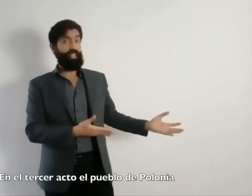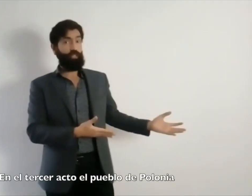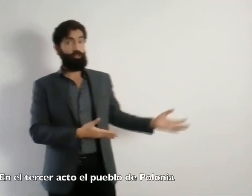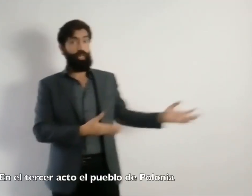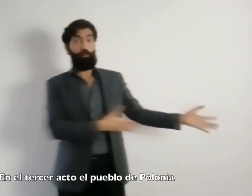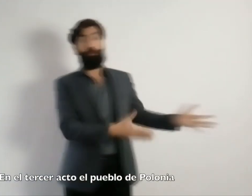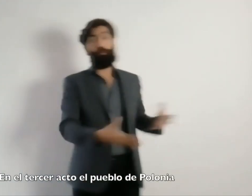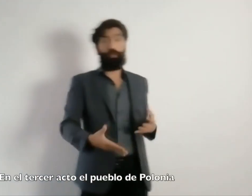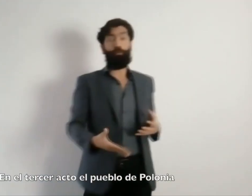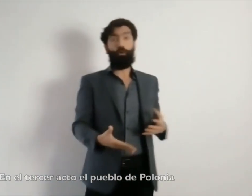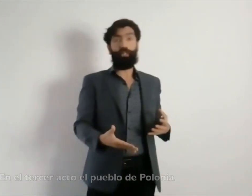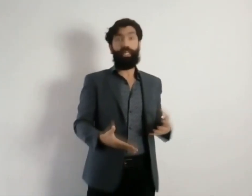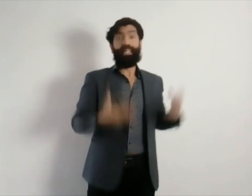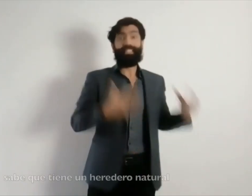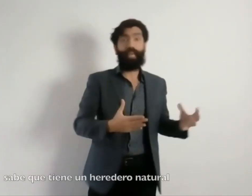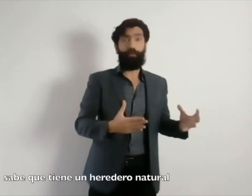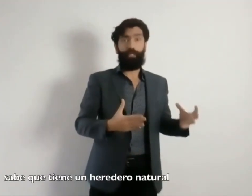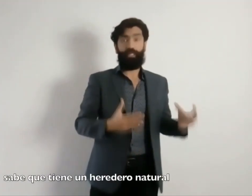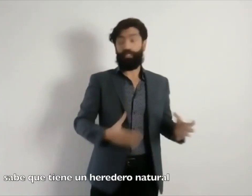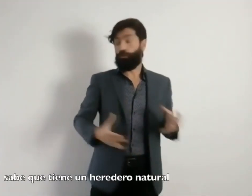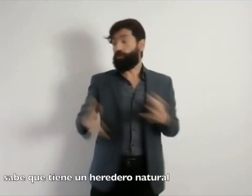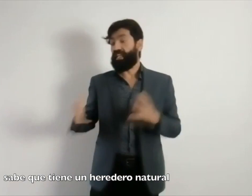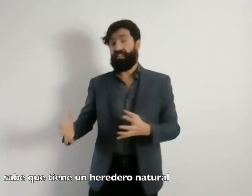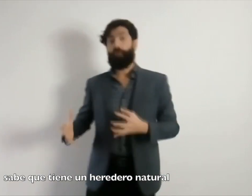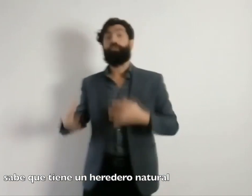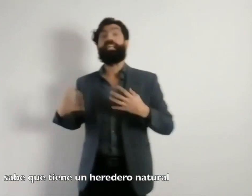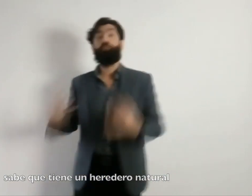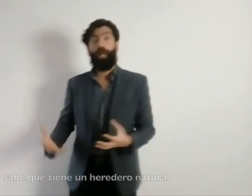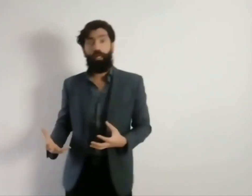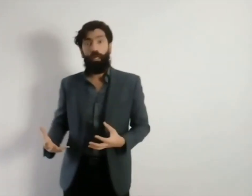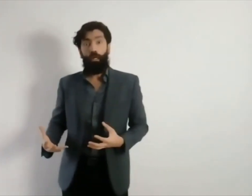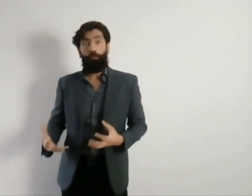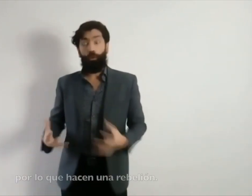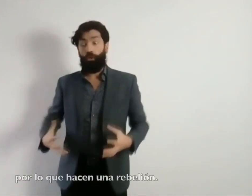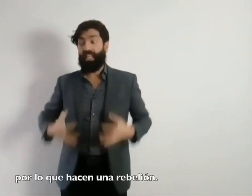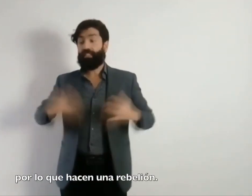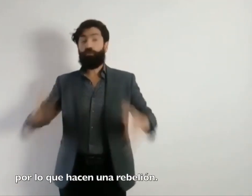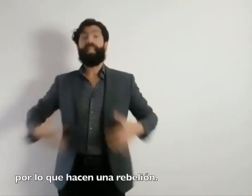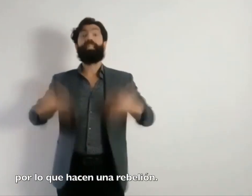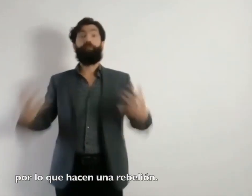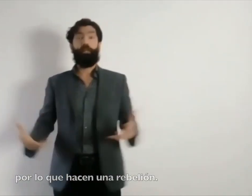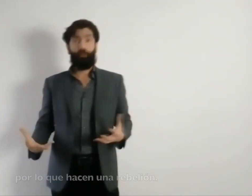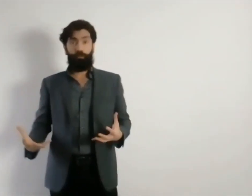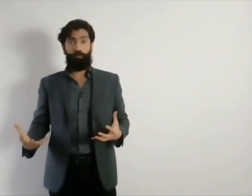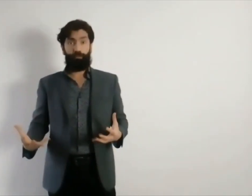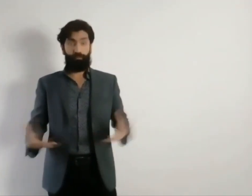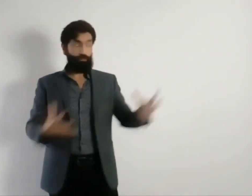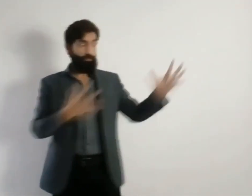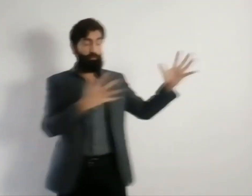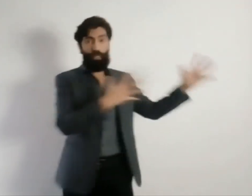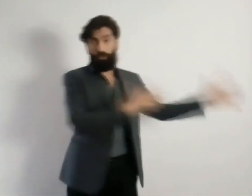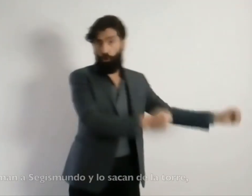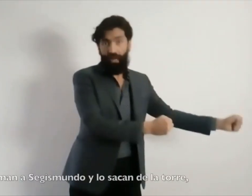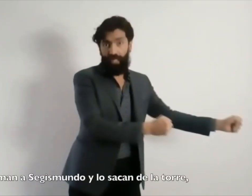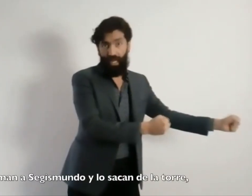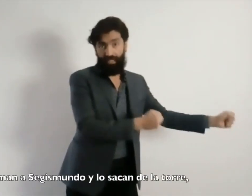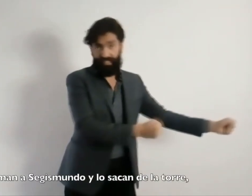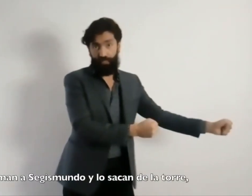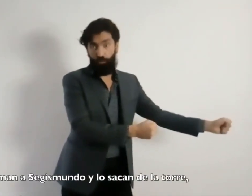acto, el pueblo de Polonia sabe que tiene un heredero natural, por lo que hacen una rebelión. Toman a Segismundo